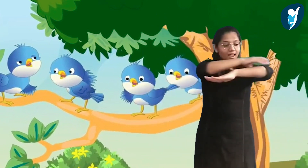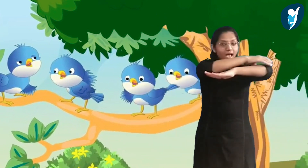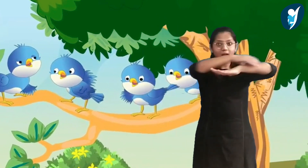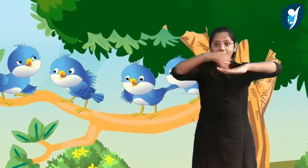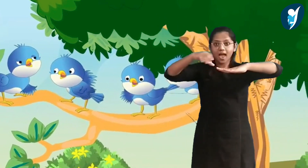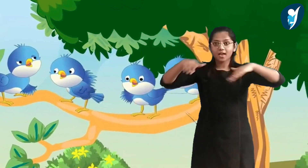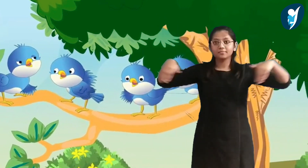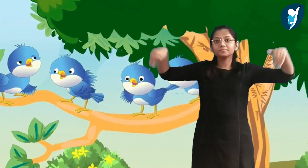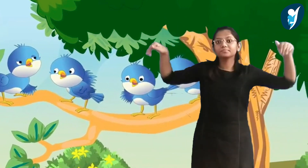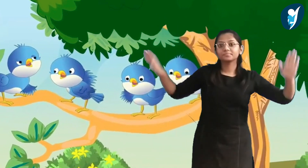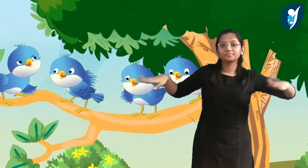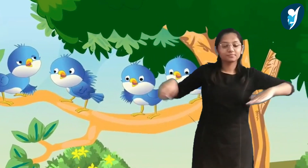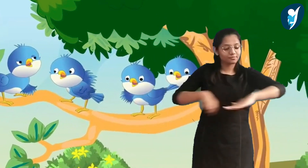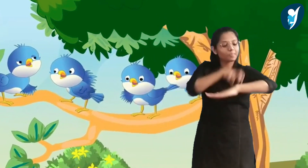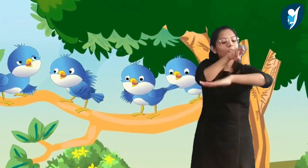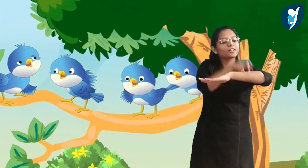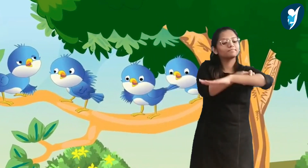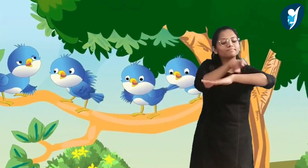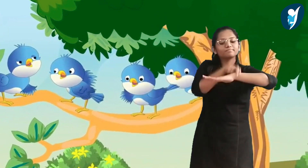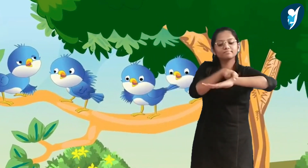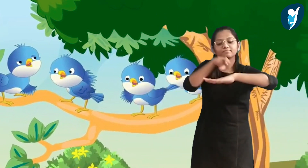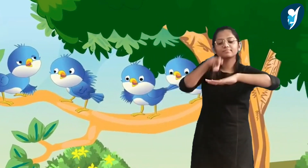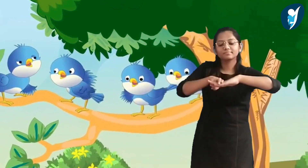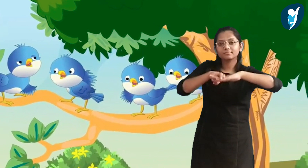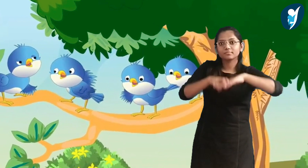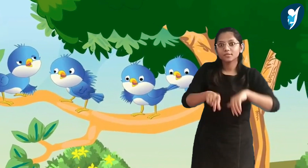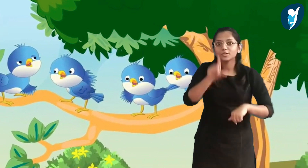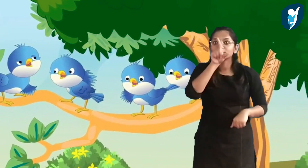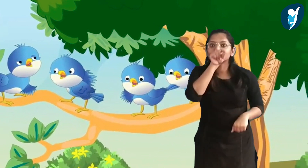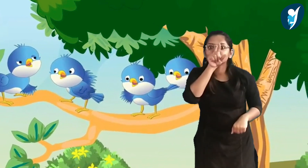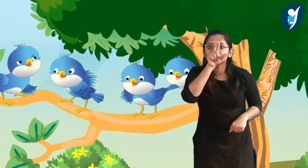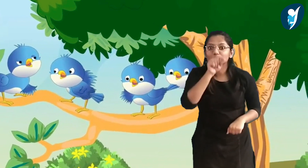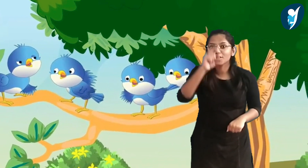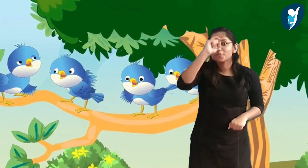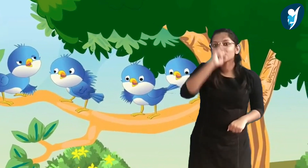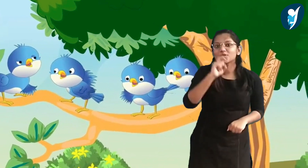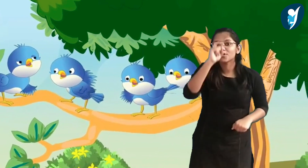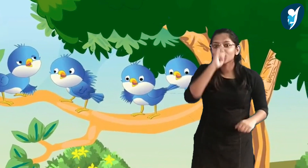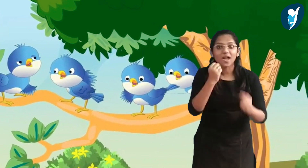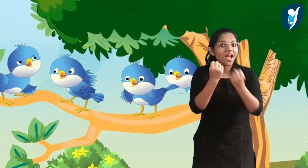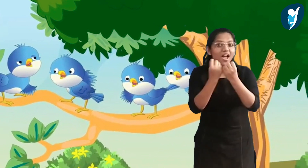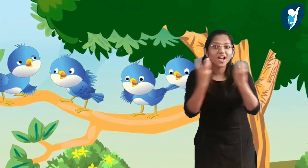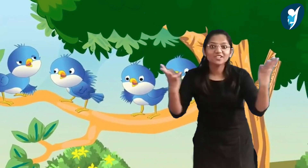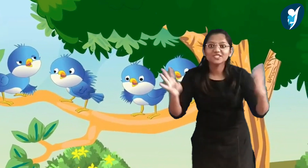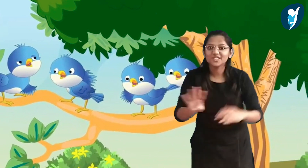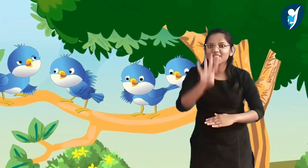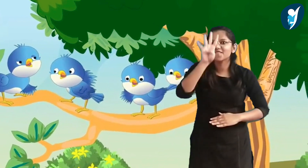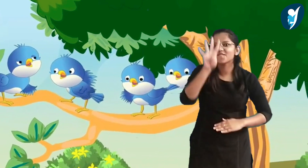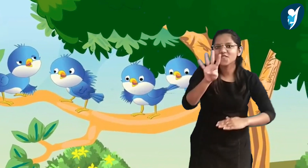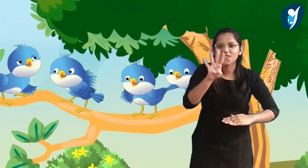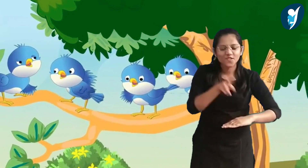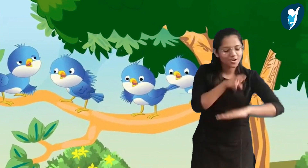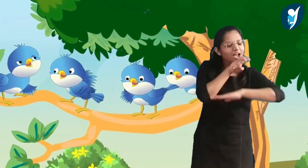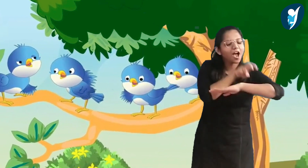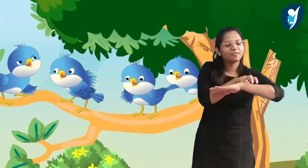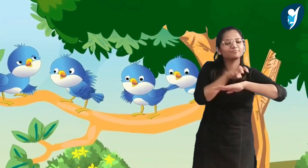चिड़िया डाल पर बैठी हैं, बातें कर रही हैं। डाल